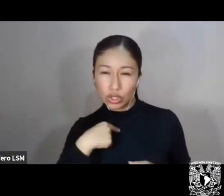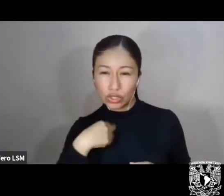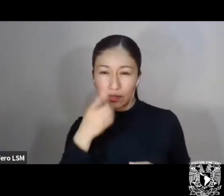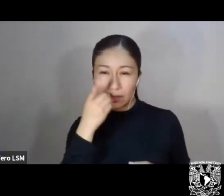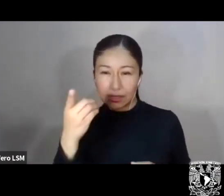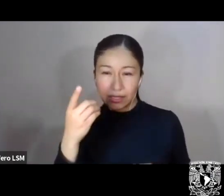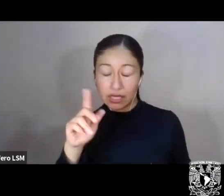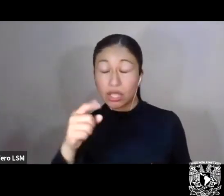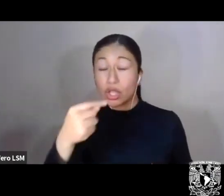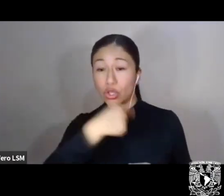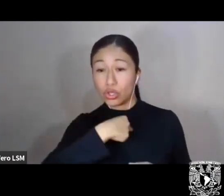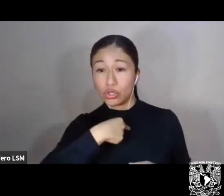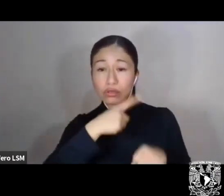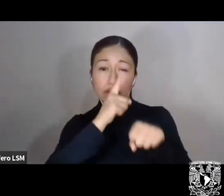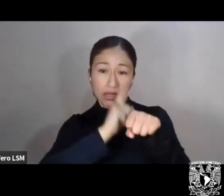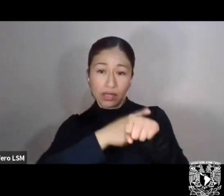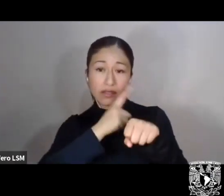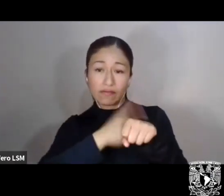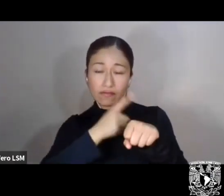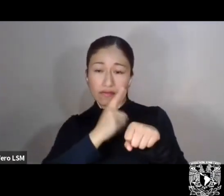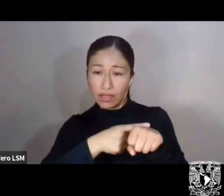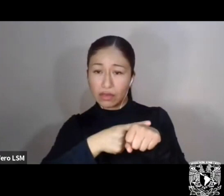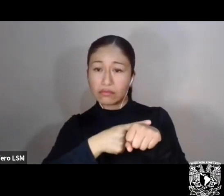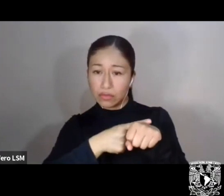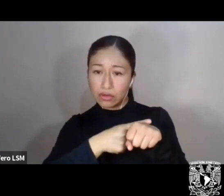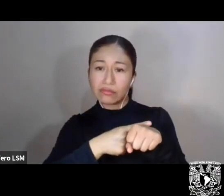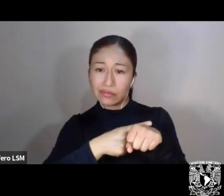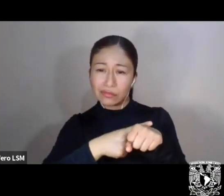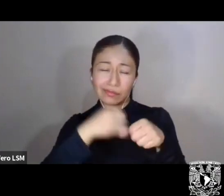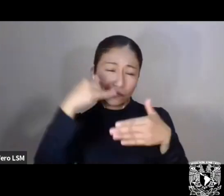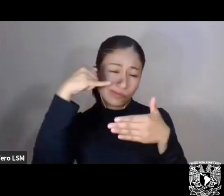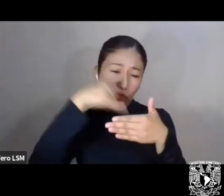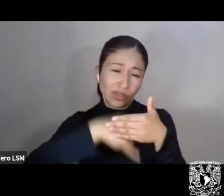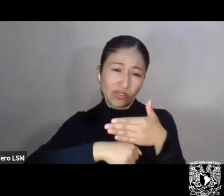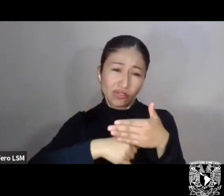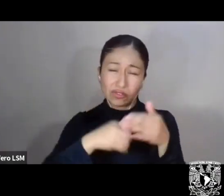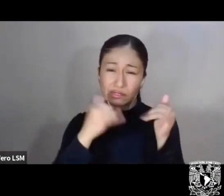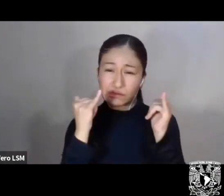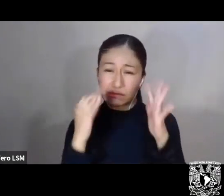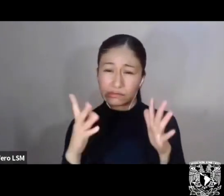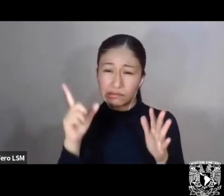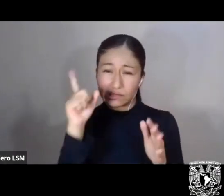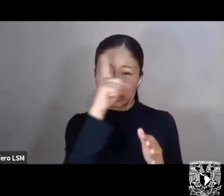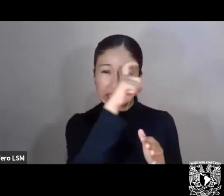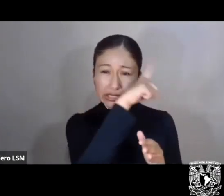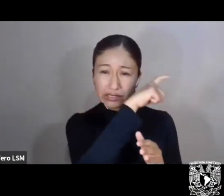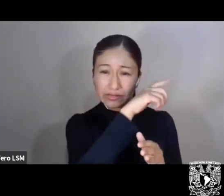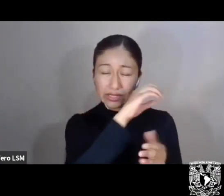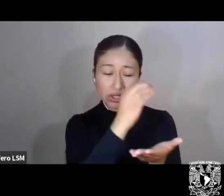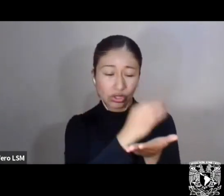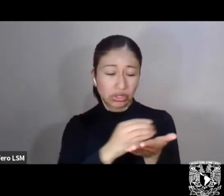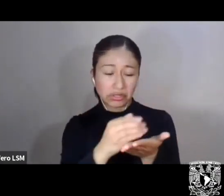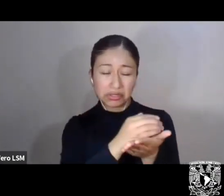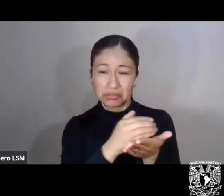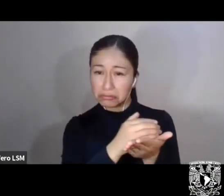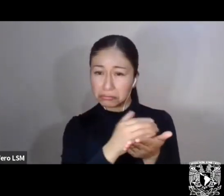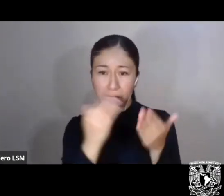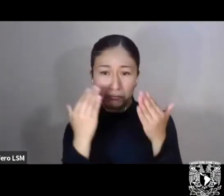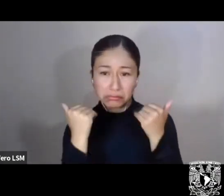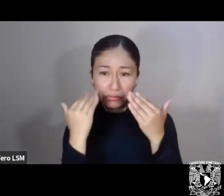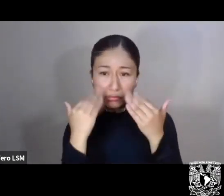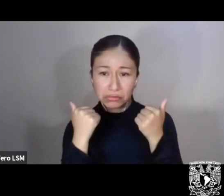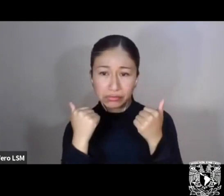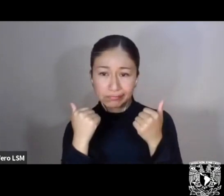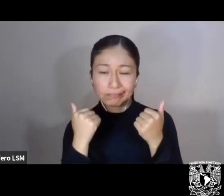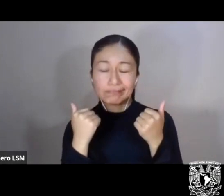degenerativa, hereditaria. Entonces, para mí la enfermedad y lo que implica, pues es una cuestión familiar,